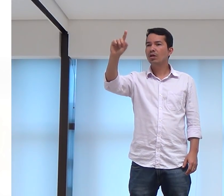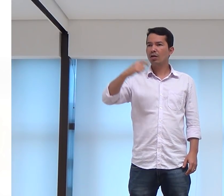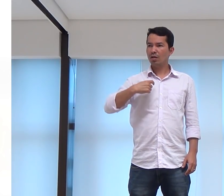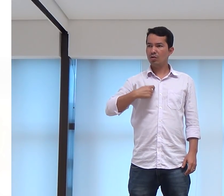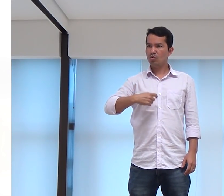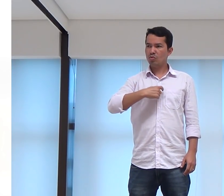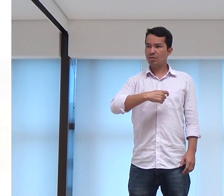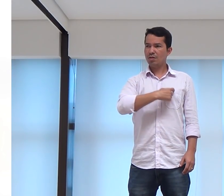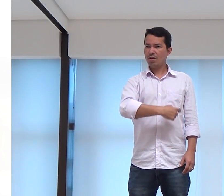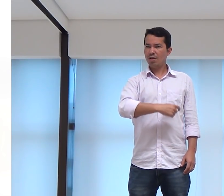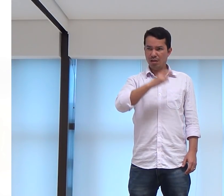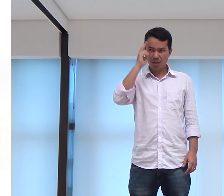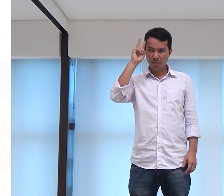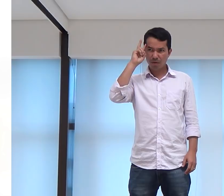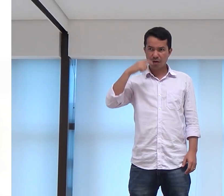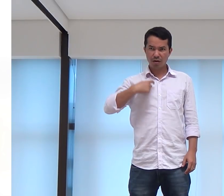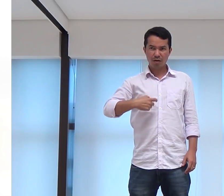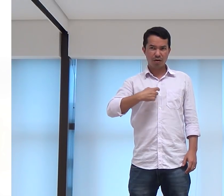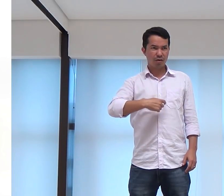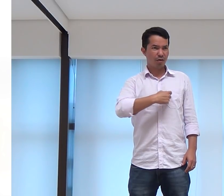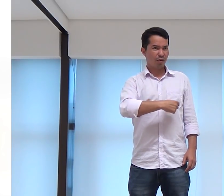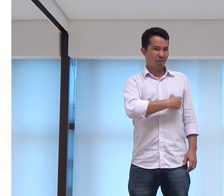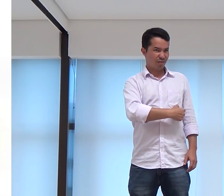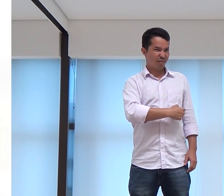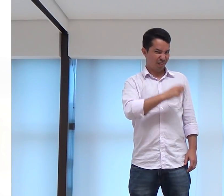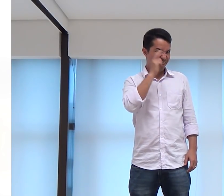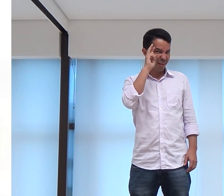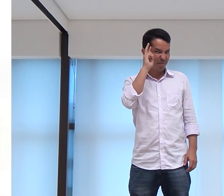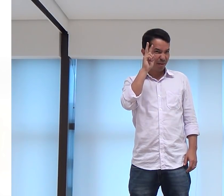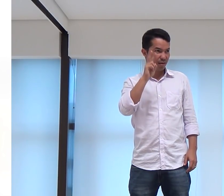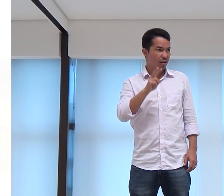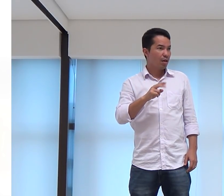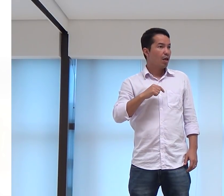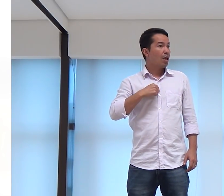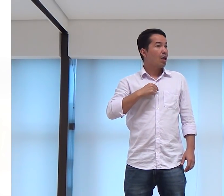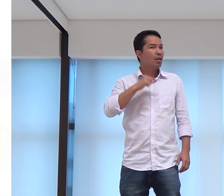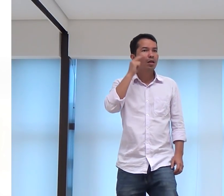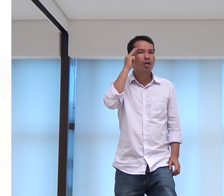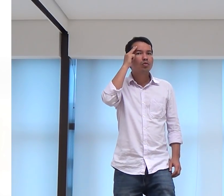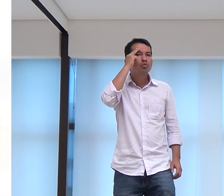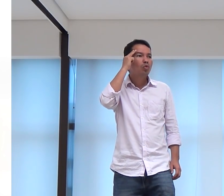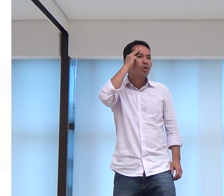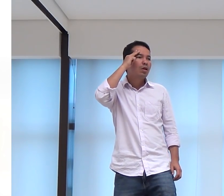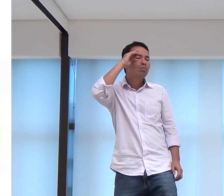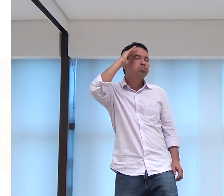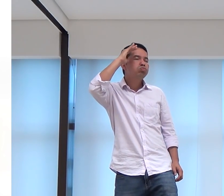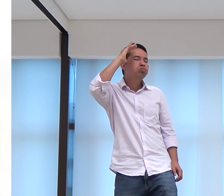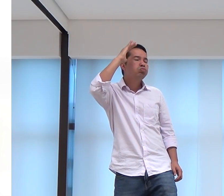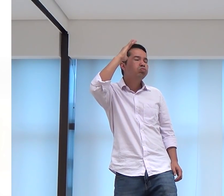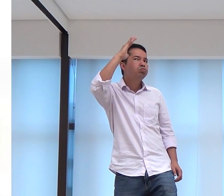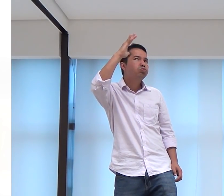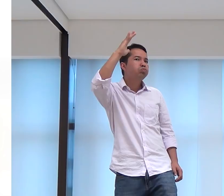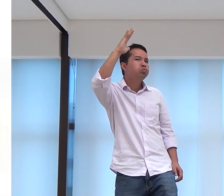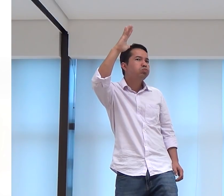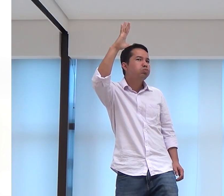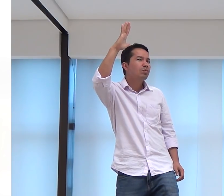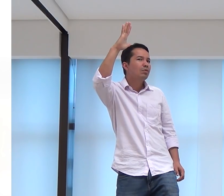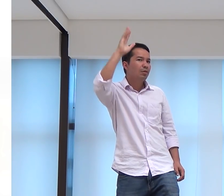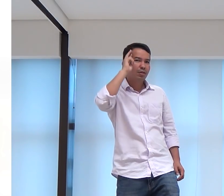José. José do Egito. Conhece? Ele teve um sonho, uma certa